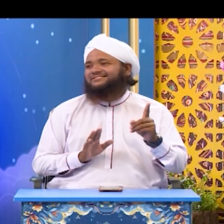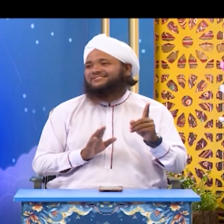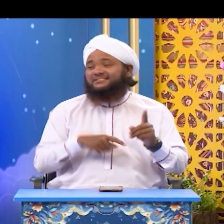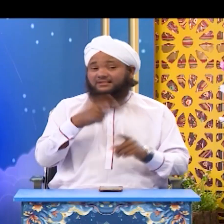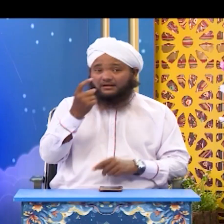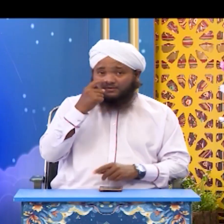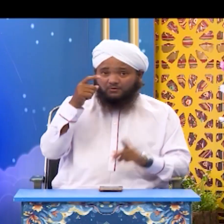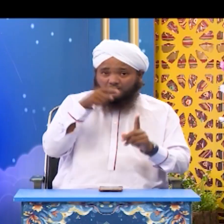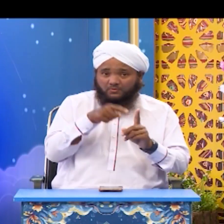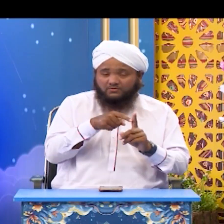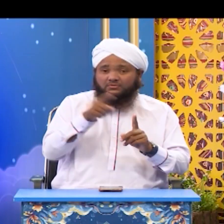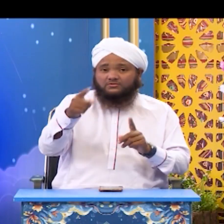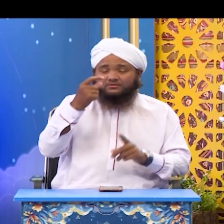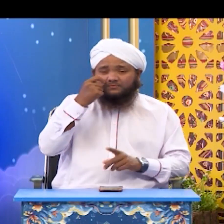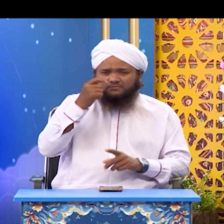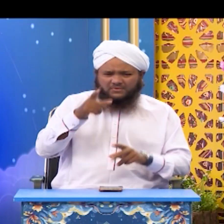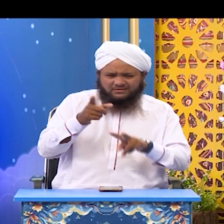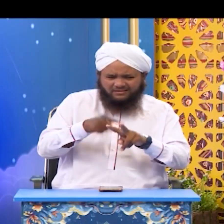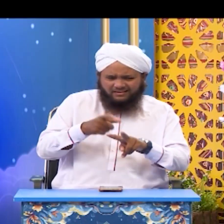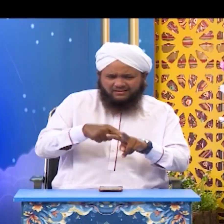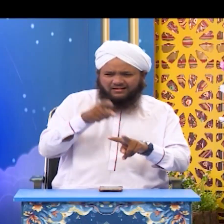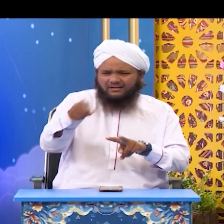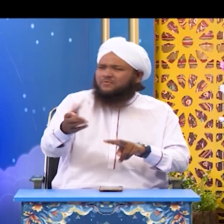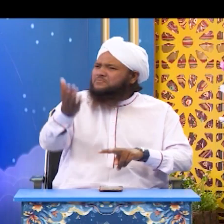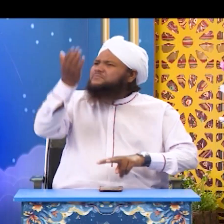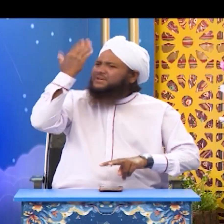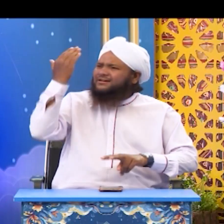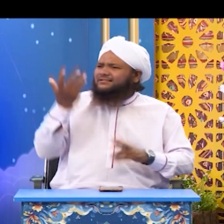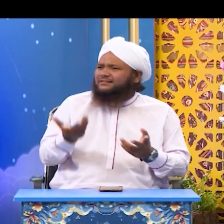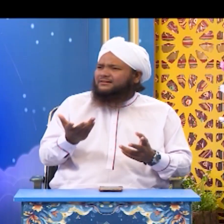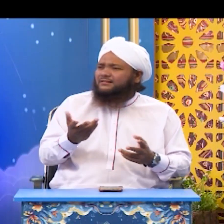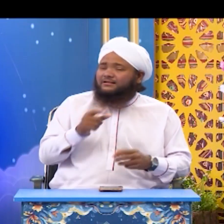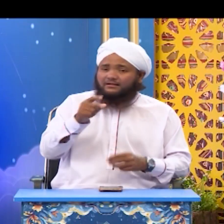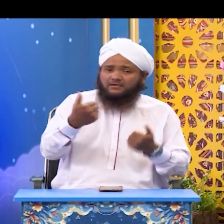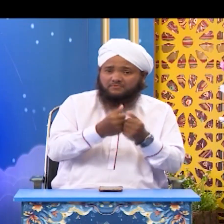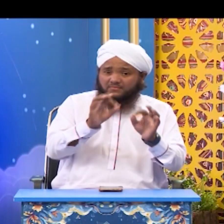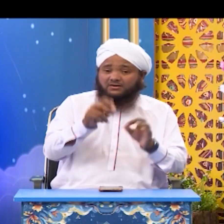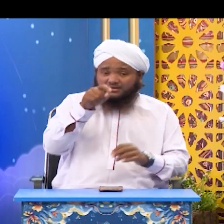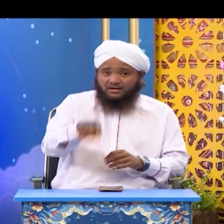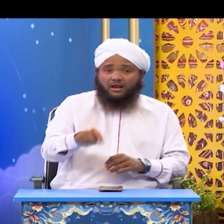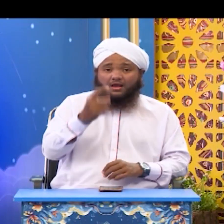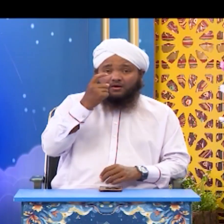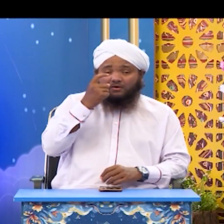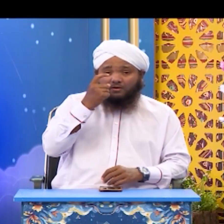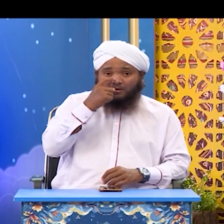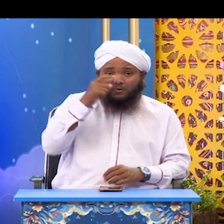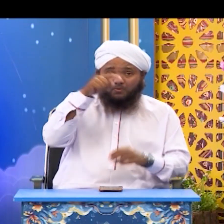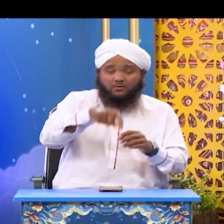عورتیں جو مردوں کی جوتیوں سے زیادہ ذلیل و خوار اور انتہائی مجبور و لاچار تھیں، وہ مردوں